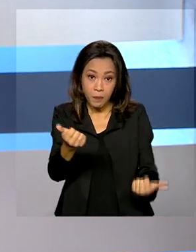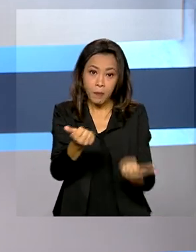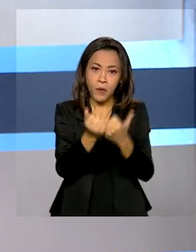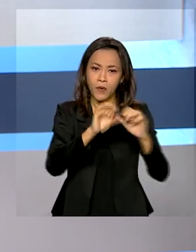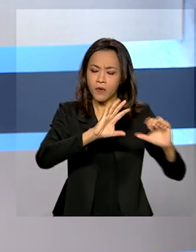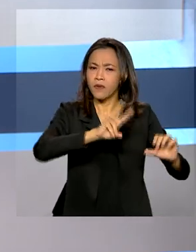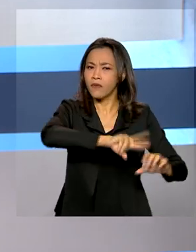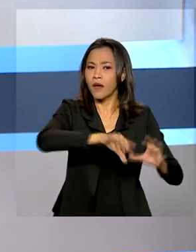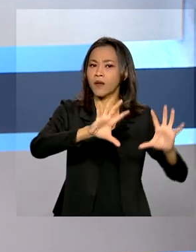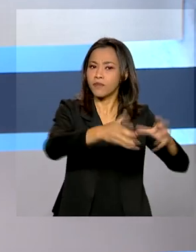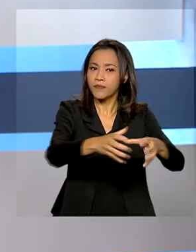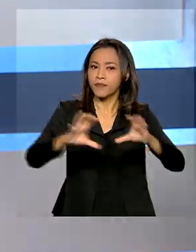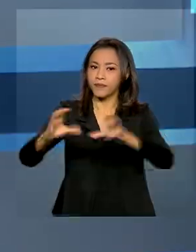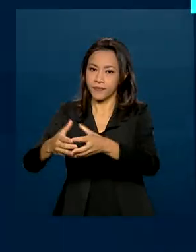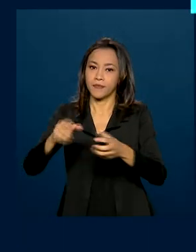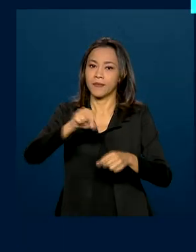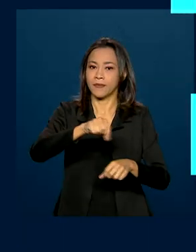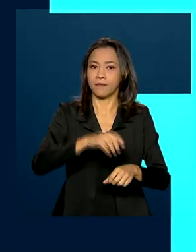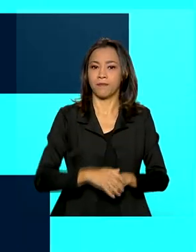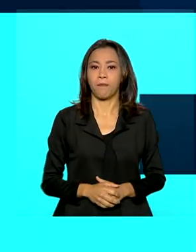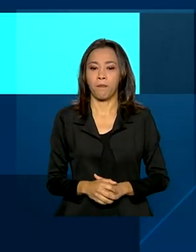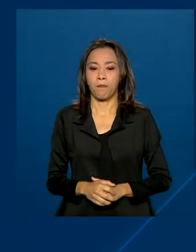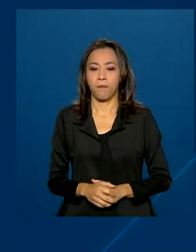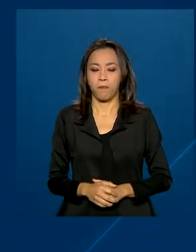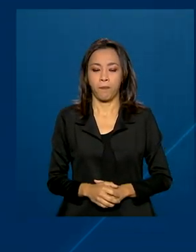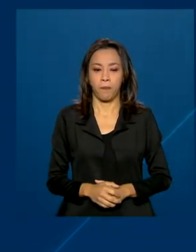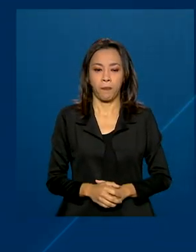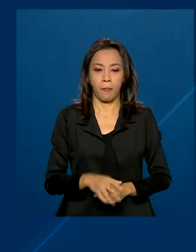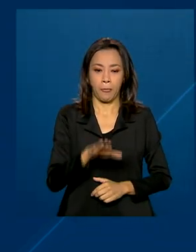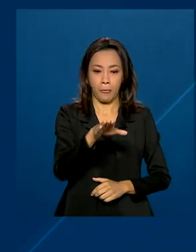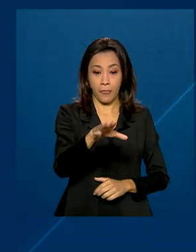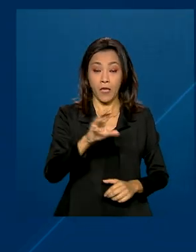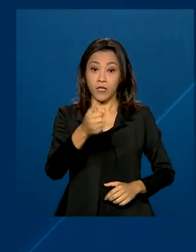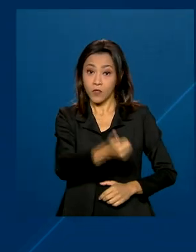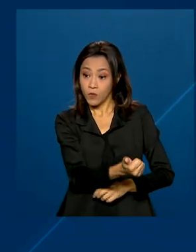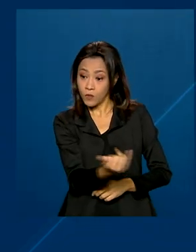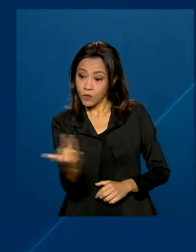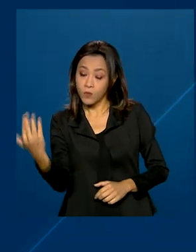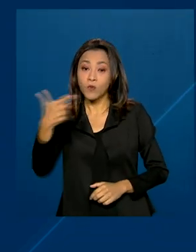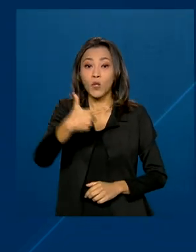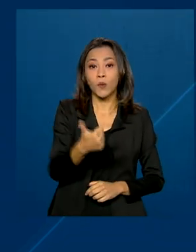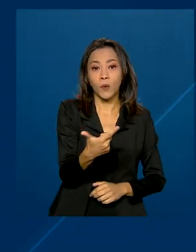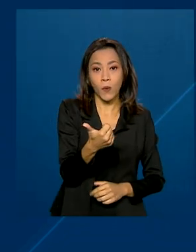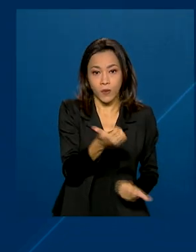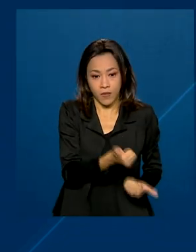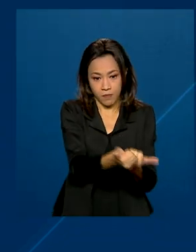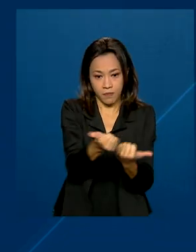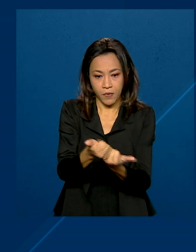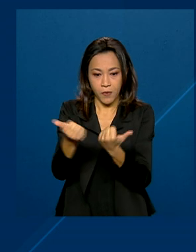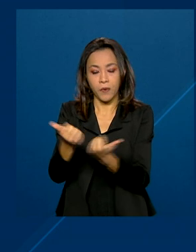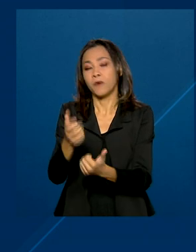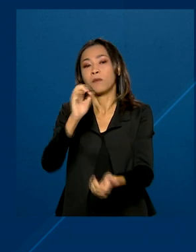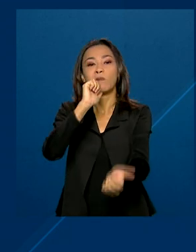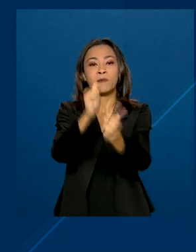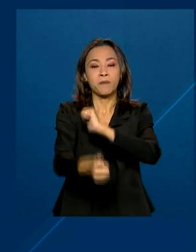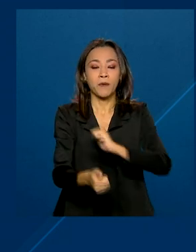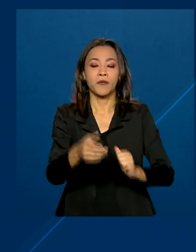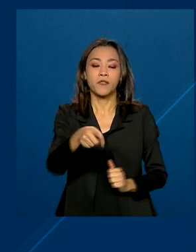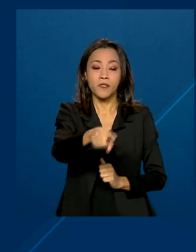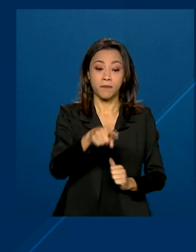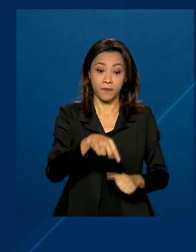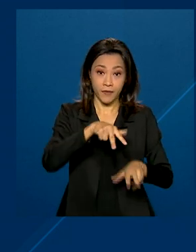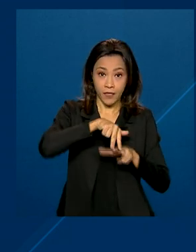de atletismo ginástica e skate são ao todo 12 patrocínios para projetos esportivos entre eles